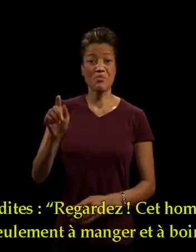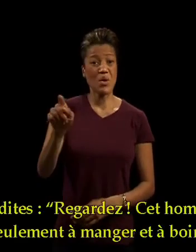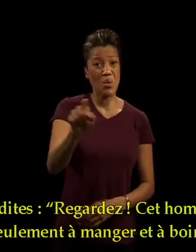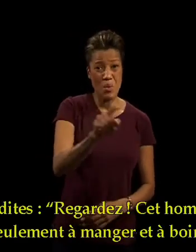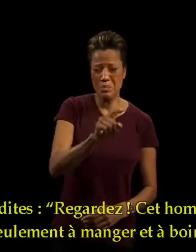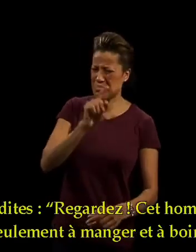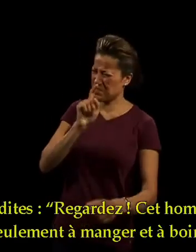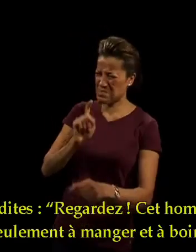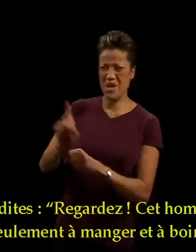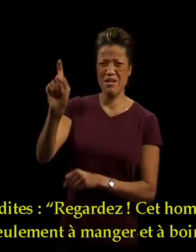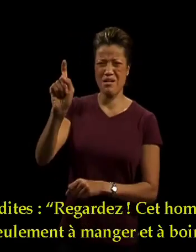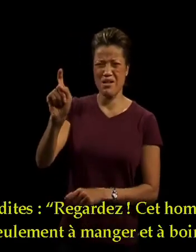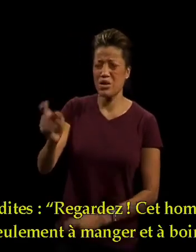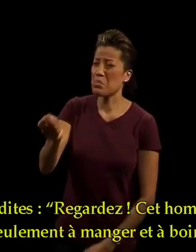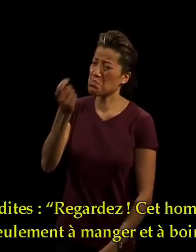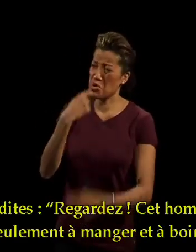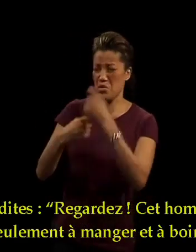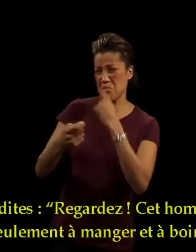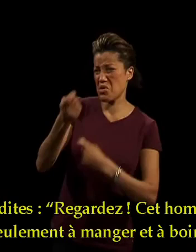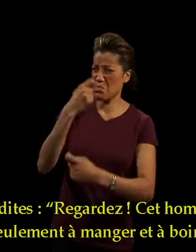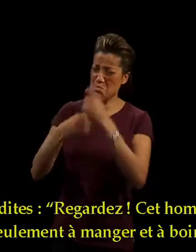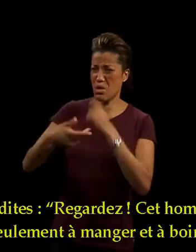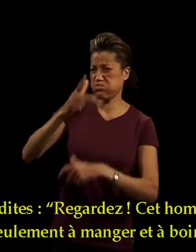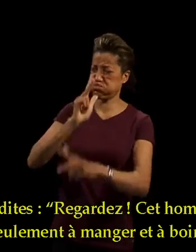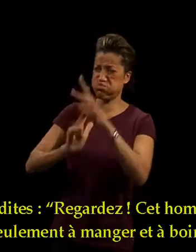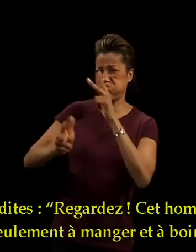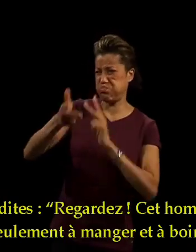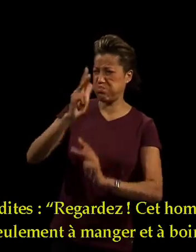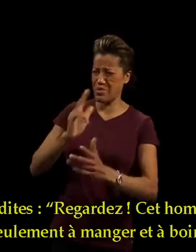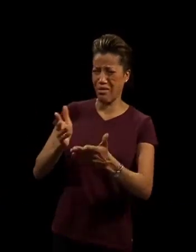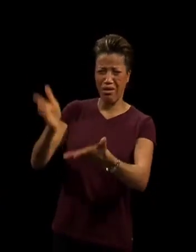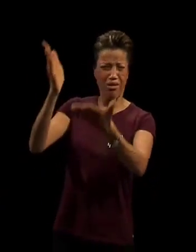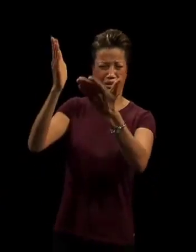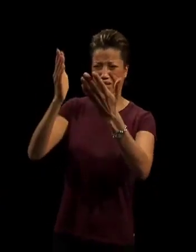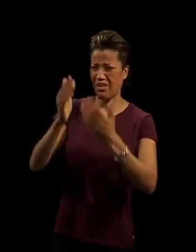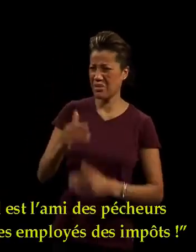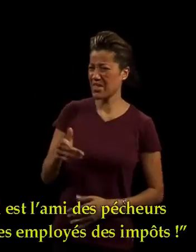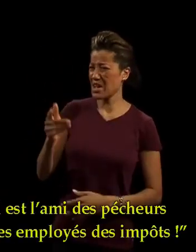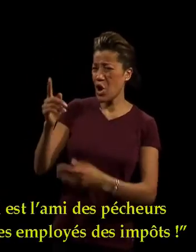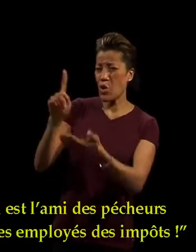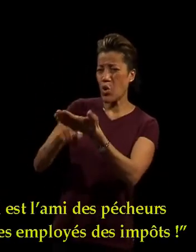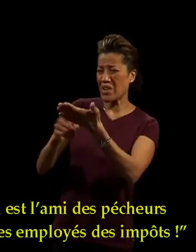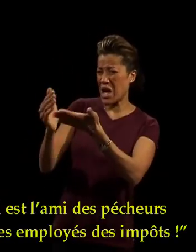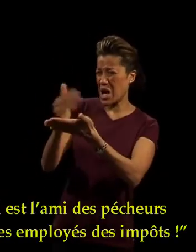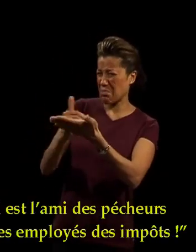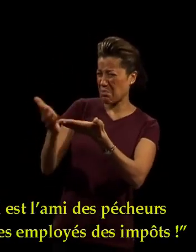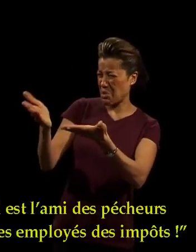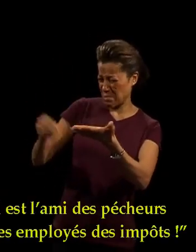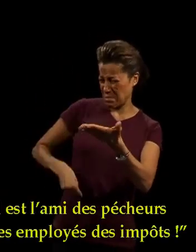« Regardez, cet homme pense seulement à manger et à boire. Il est l'ami des pécheurs et des employés des